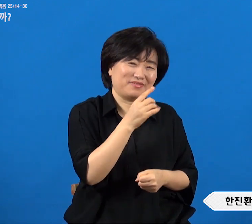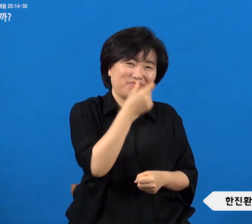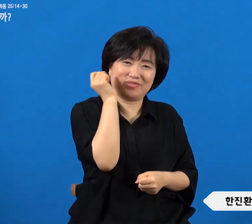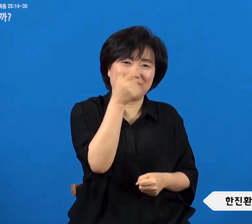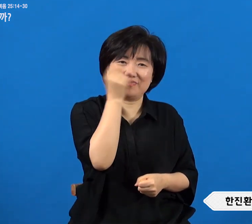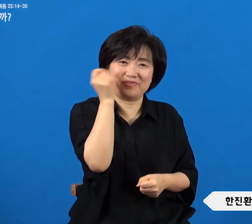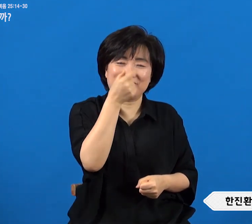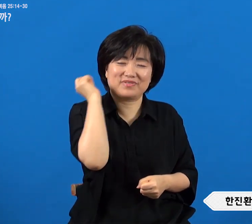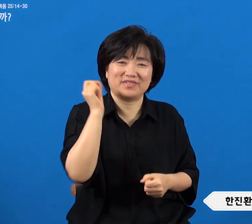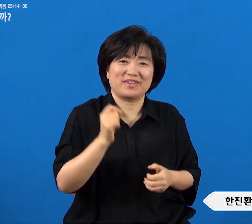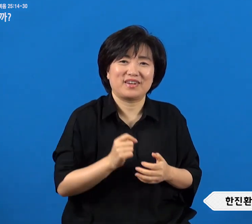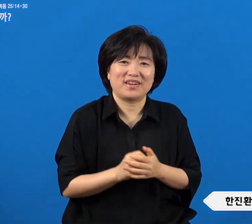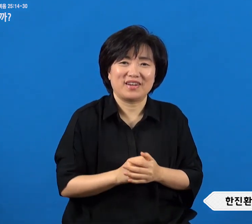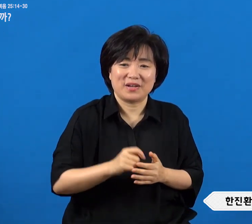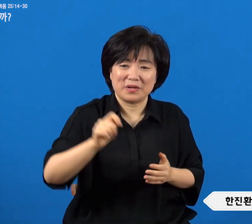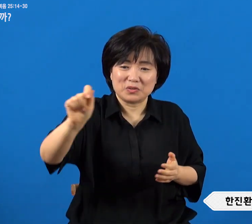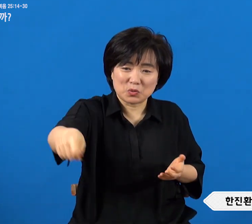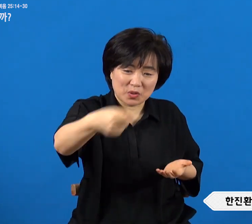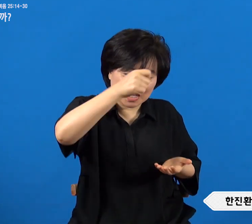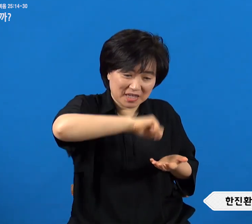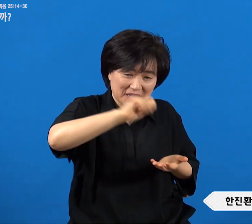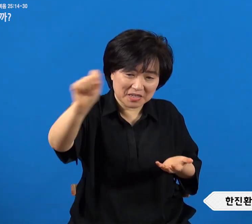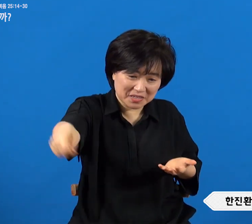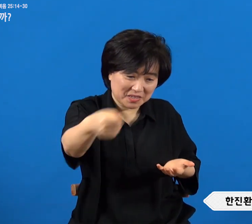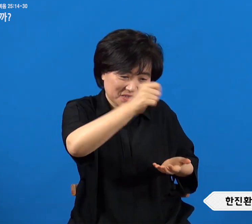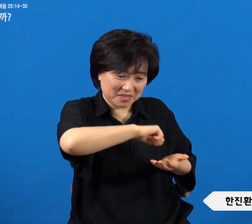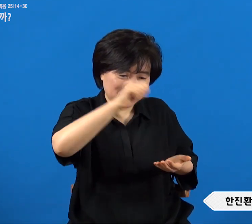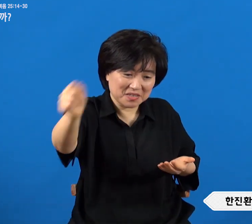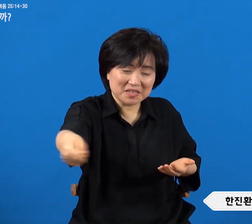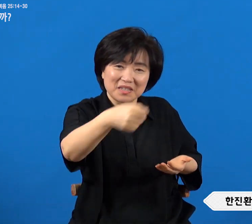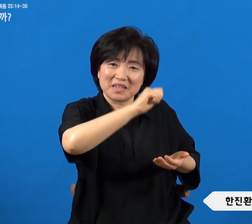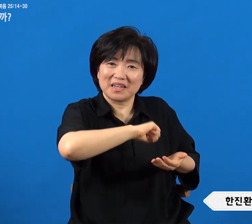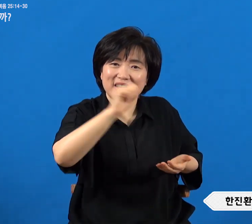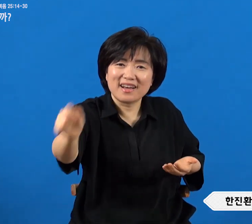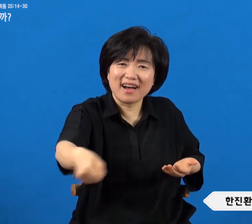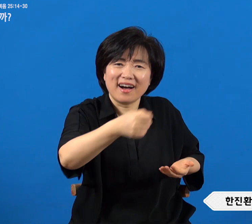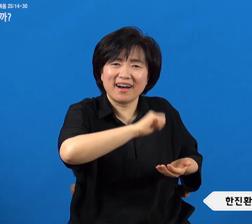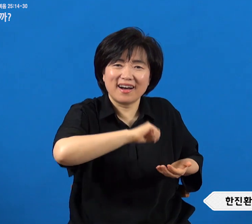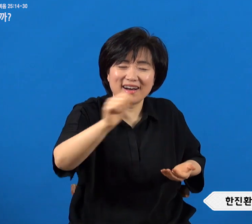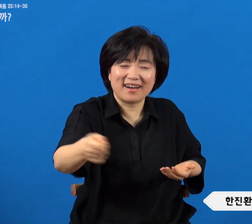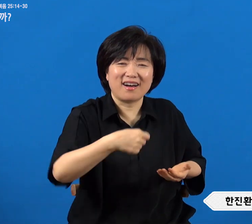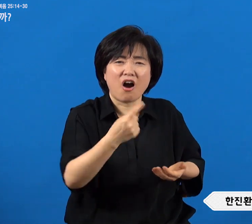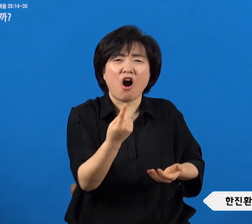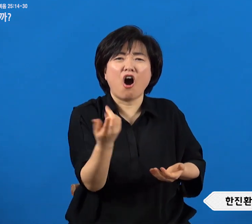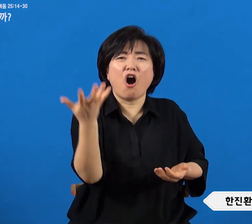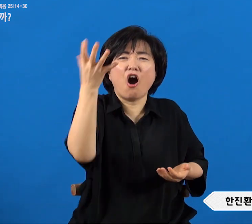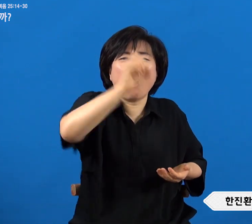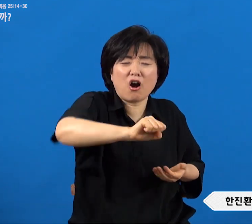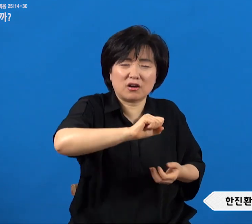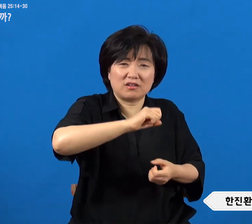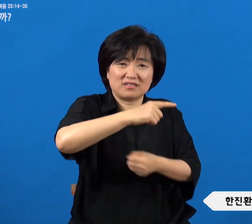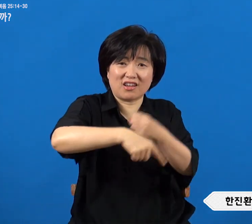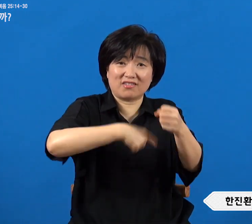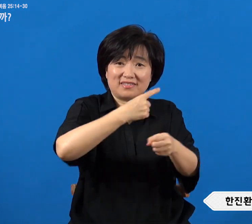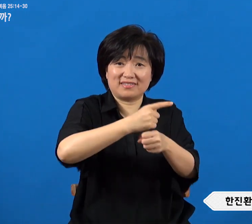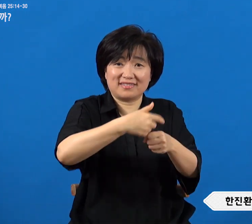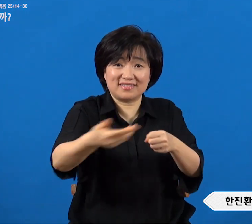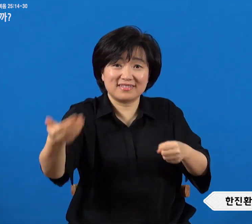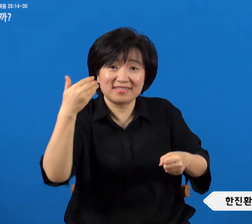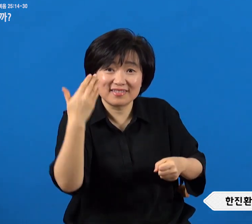바닷물 퍼내는데 태평양 바닷물 다 퍼내기까지 10,000년 택도 없습니다. 억년 하면 될까요? 안 될